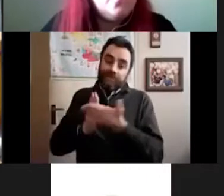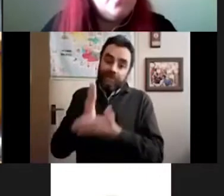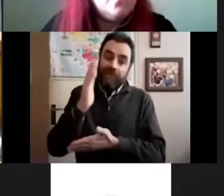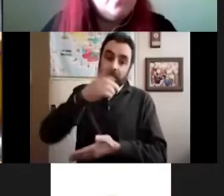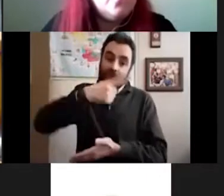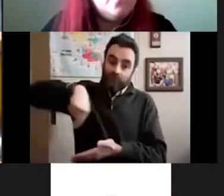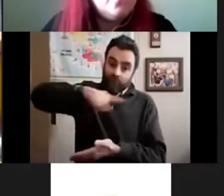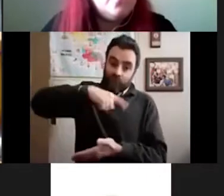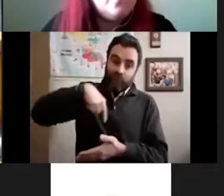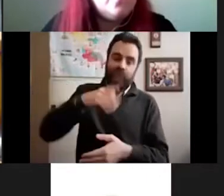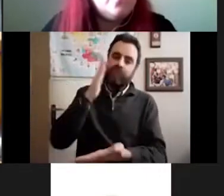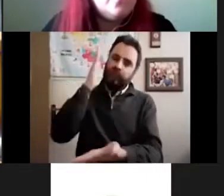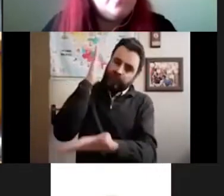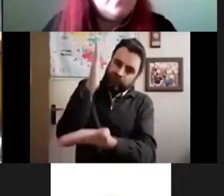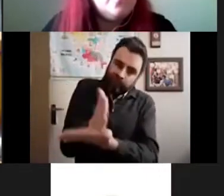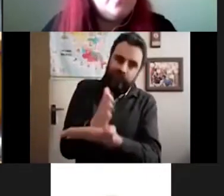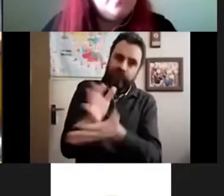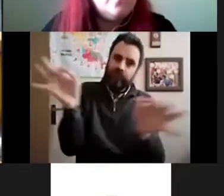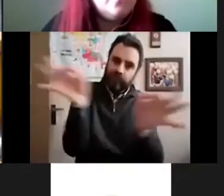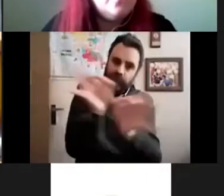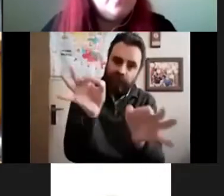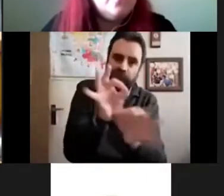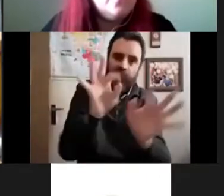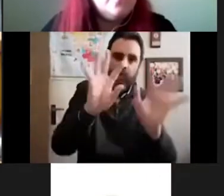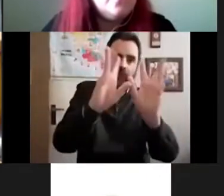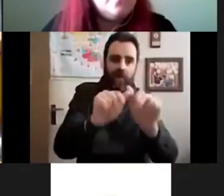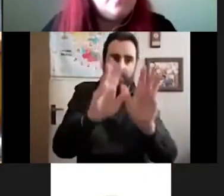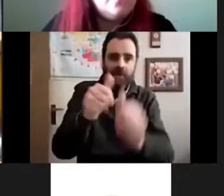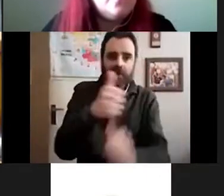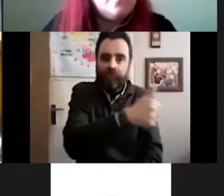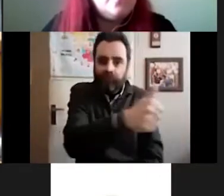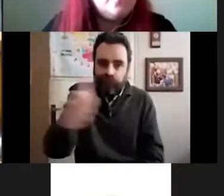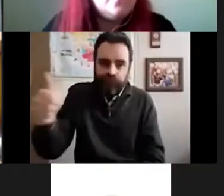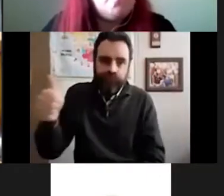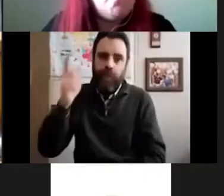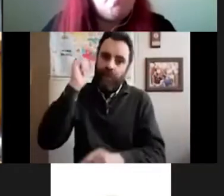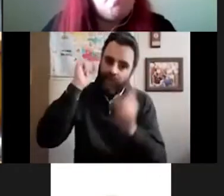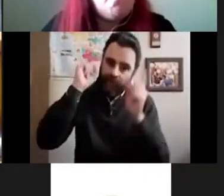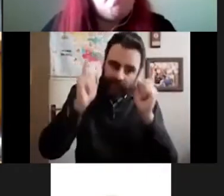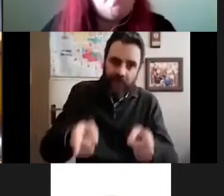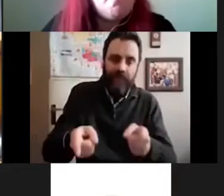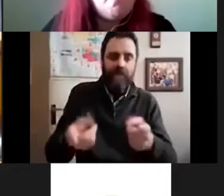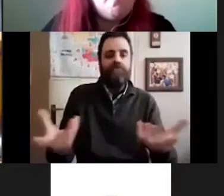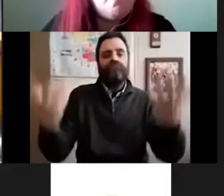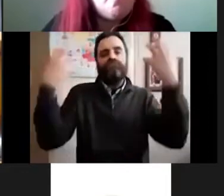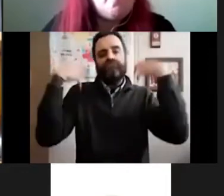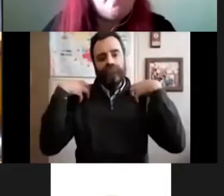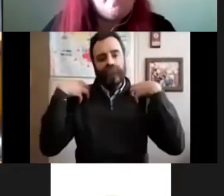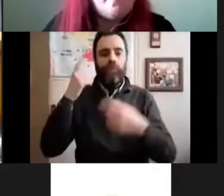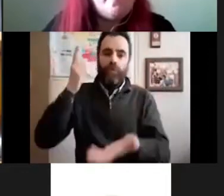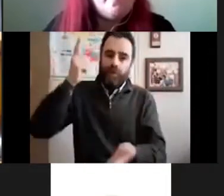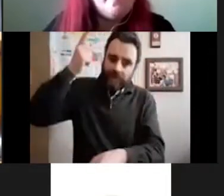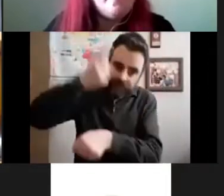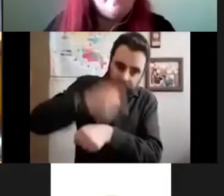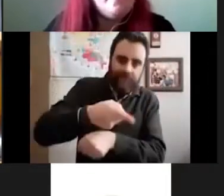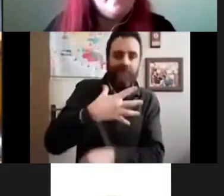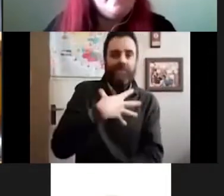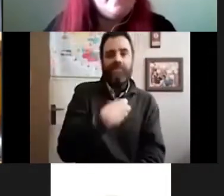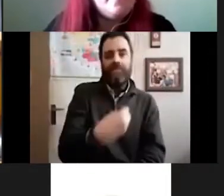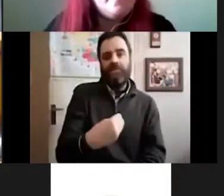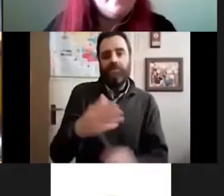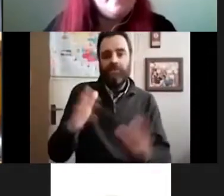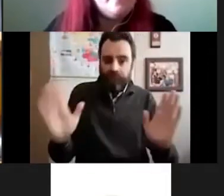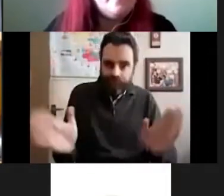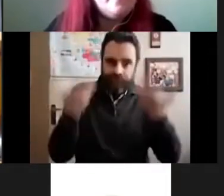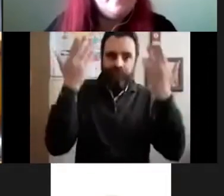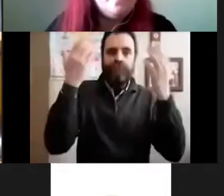daba lata, por el entorno en el fondo. Entonces comenzamos a explicar, a ir con las familias, a decirles, los estudiantes deben